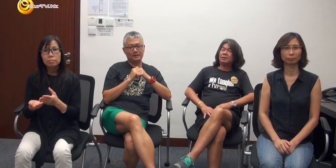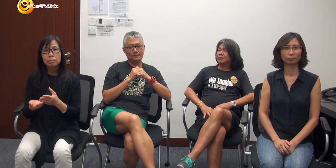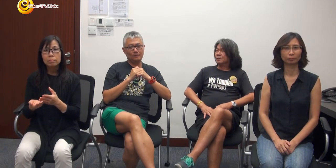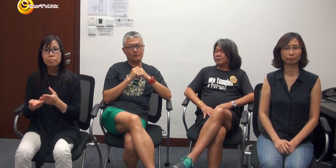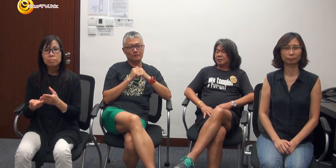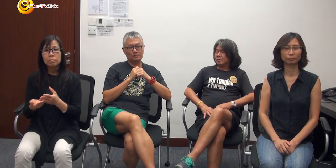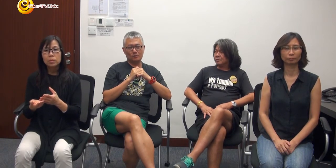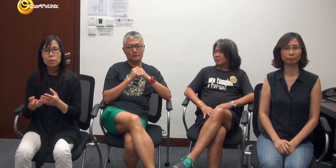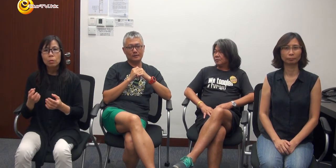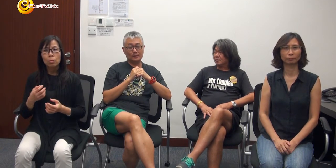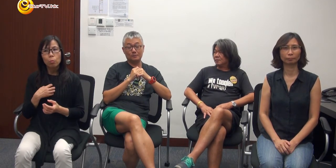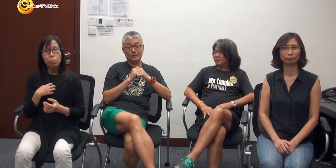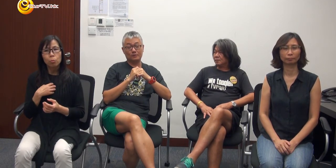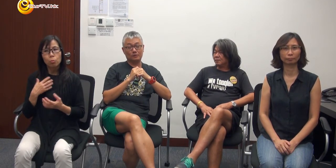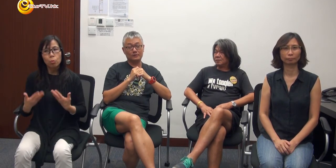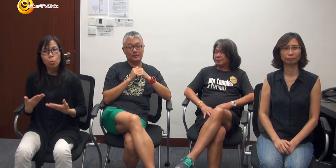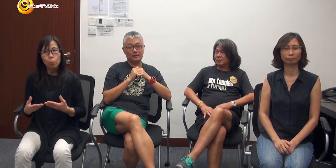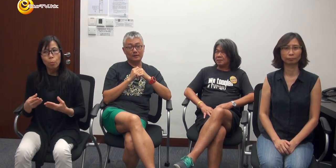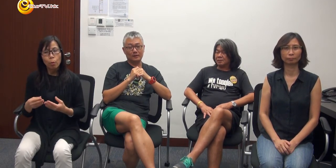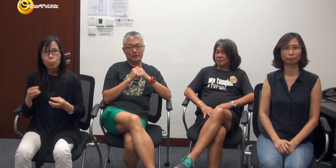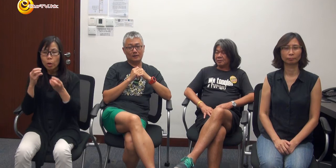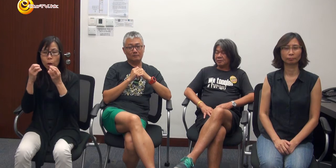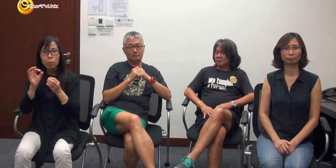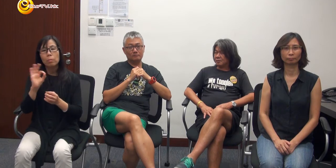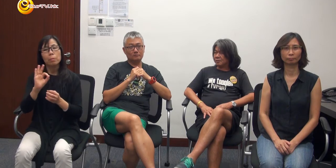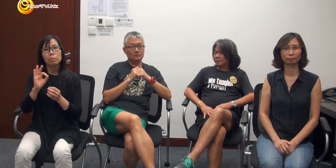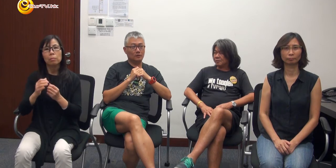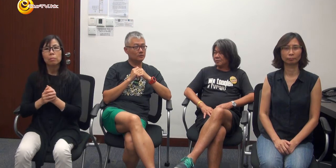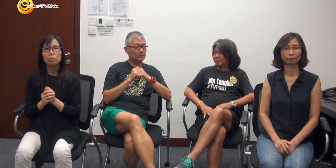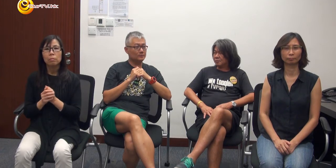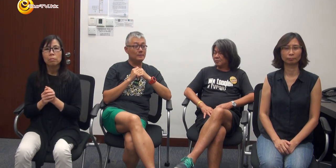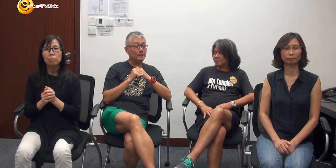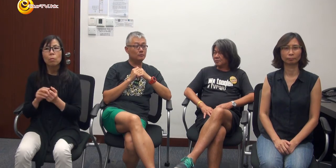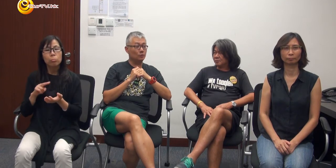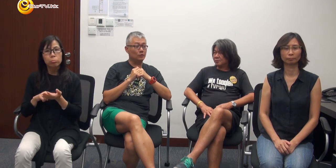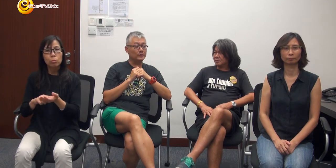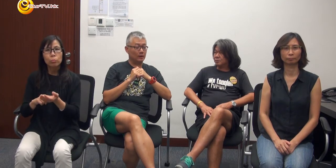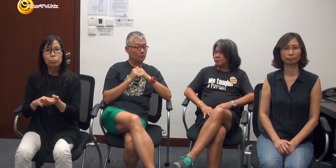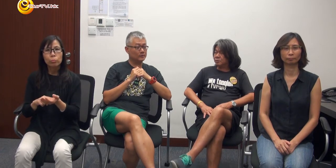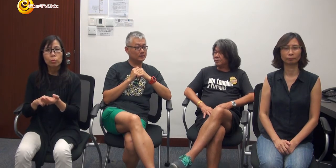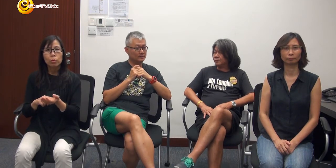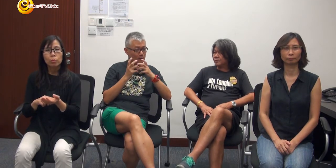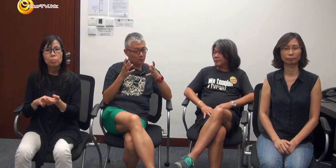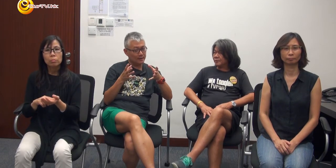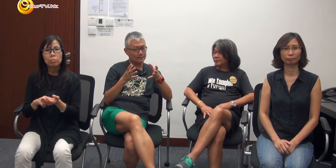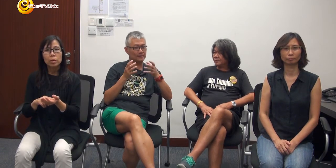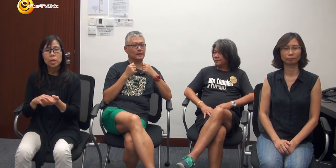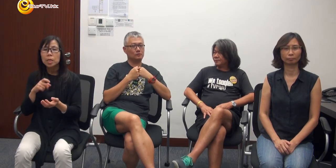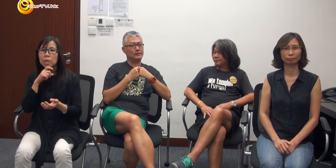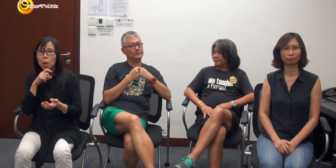點解我都會覺得今晚都未必解決到，就係、是我相信今晚未必會有空間時間處理陳文